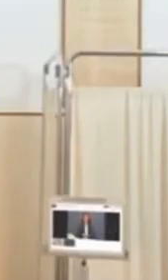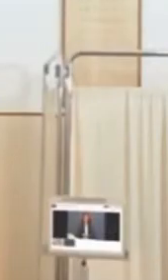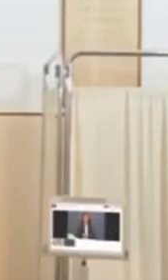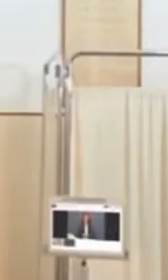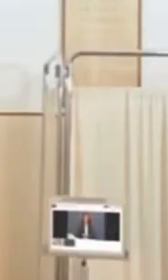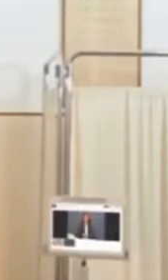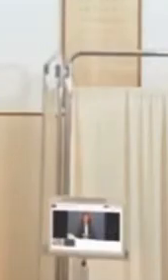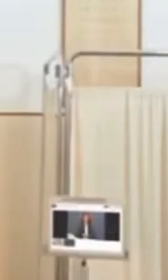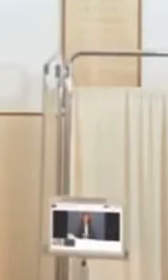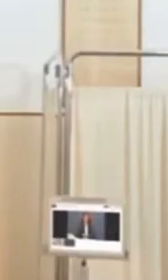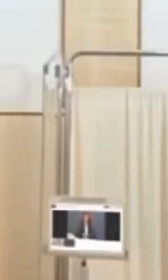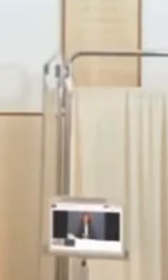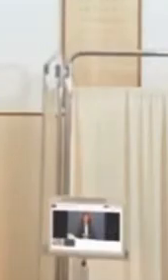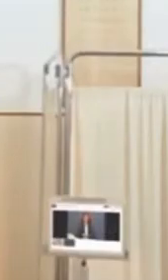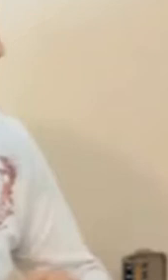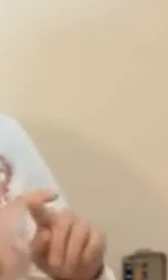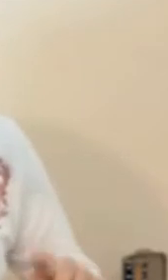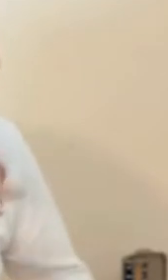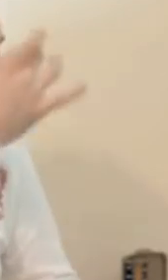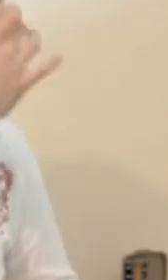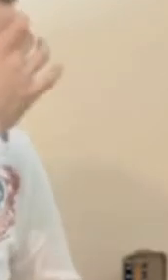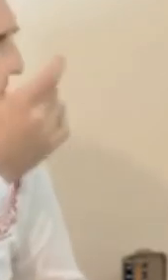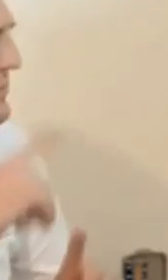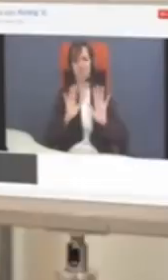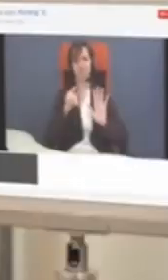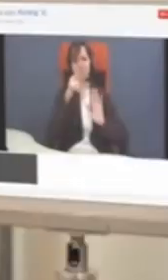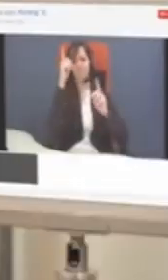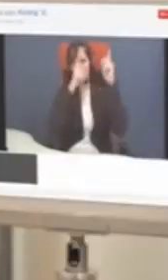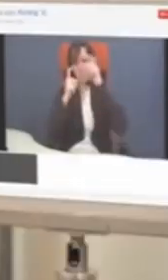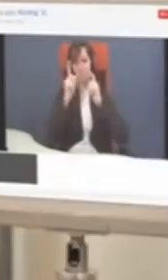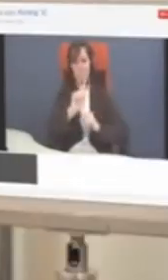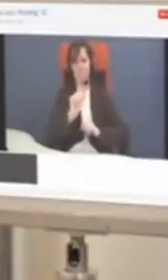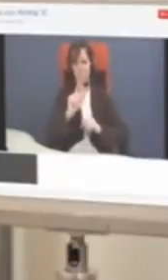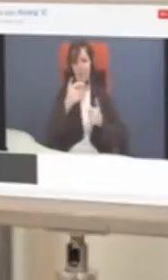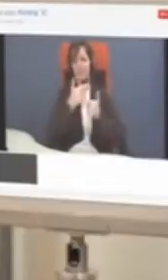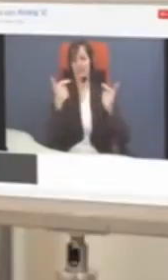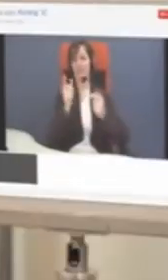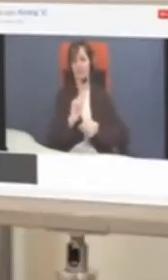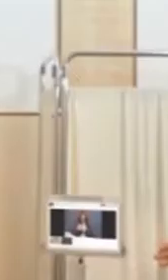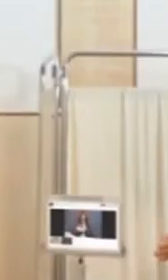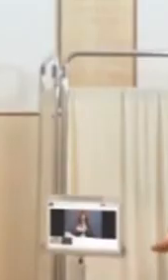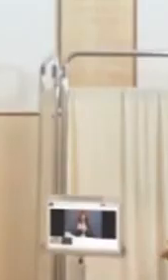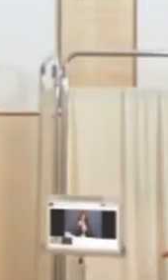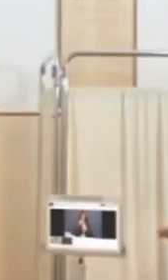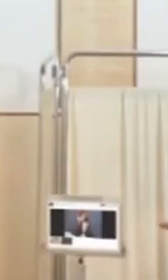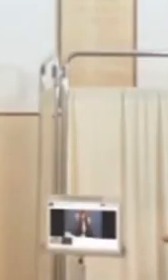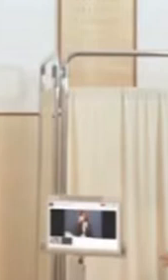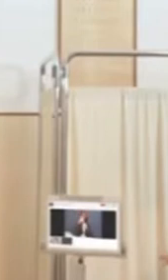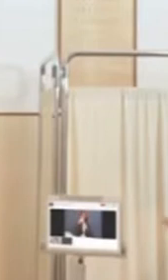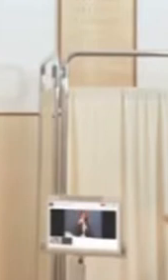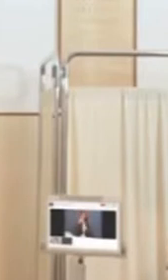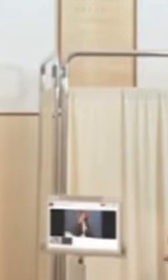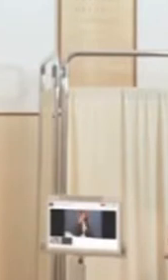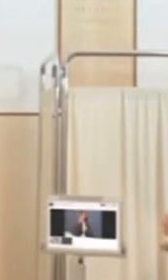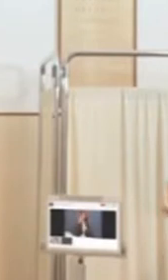Il servizio si chiama Visit Live, è stato sviluppato all'Ateneo Veneziano e mette a disposizione via app interpreti in lingua dei segni